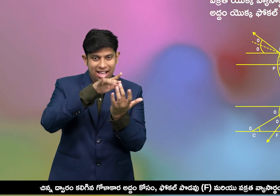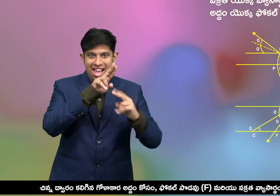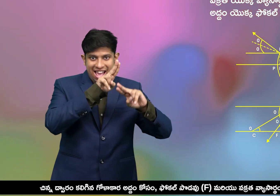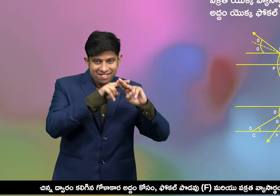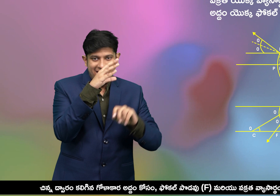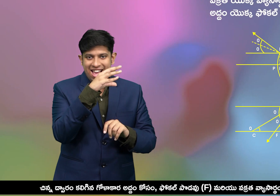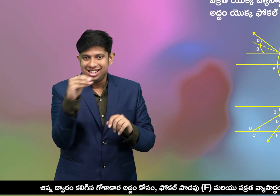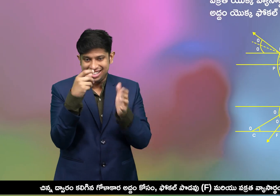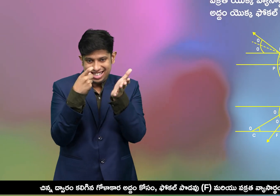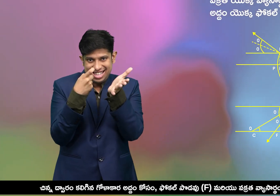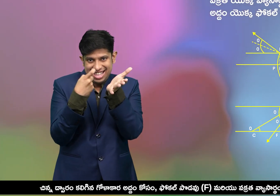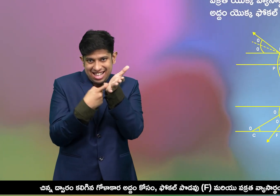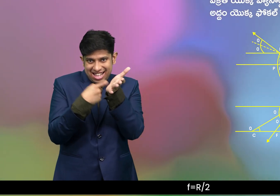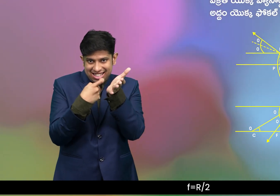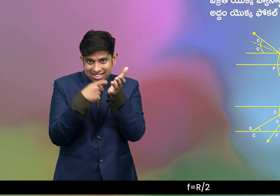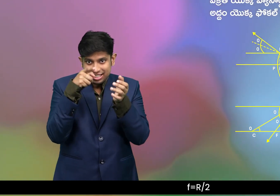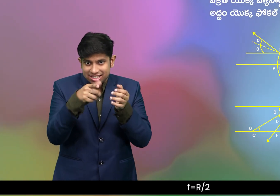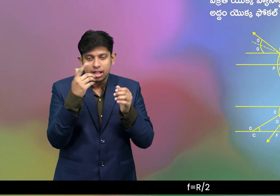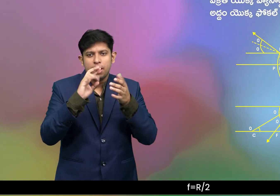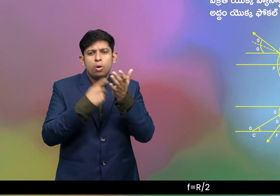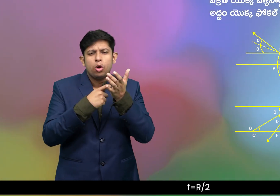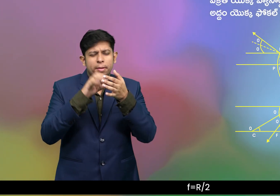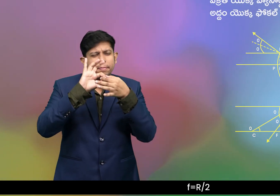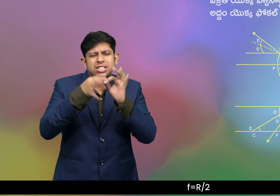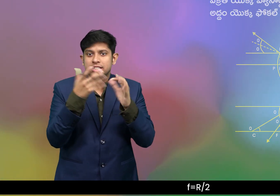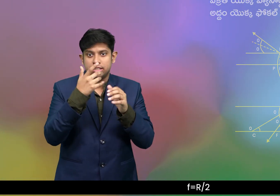మధ్య గణిత సంబంధం ఎఫ్ r/2.